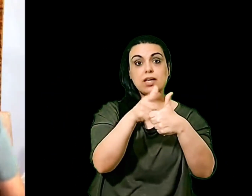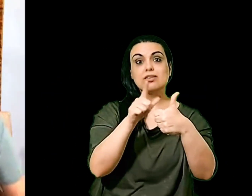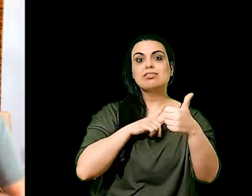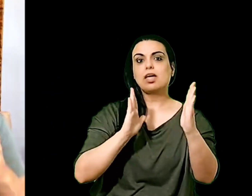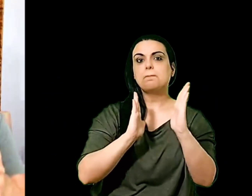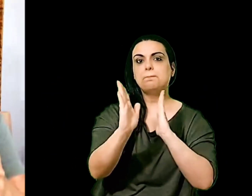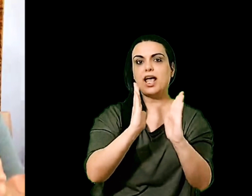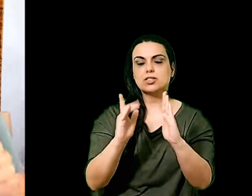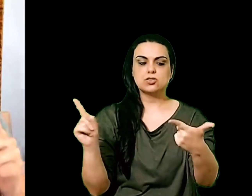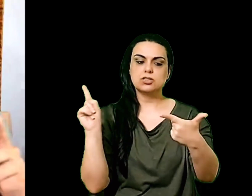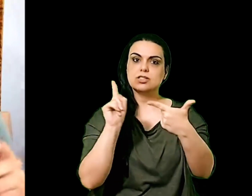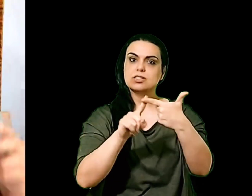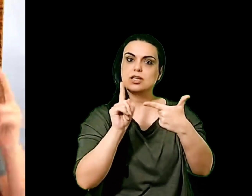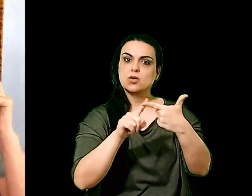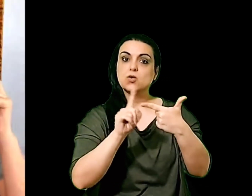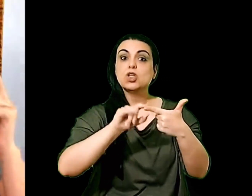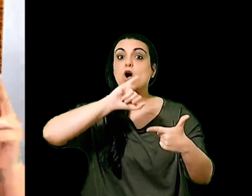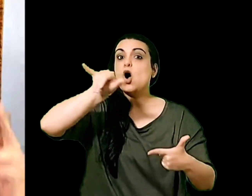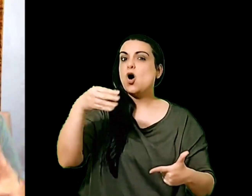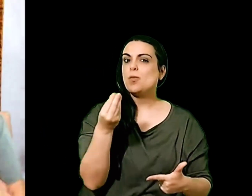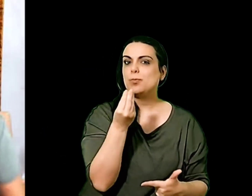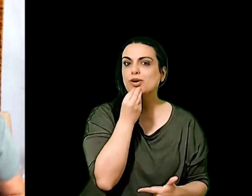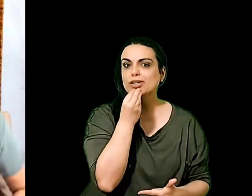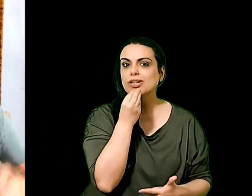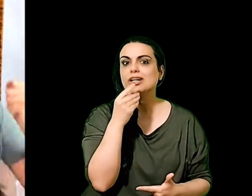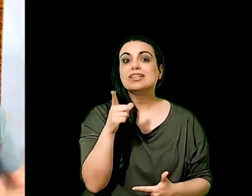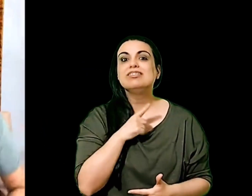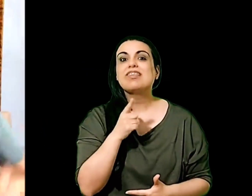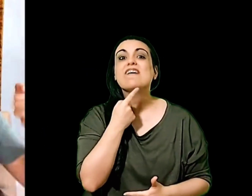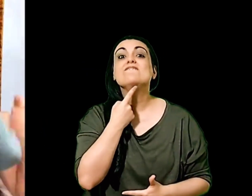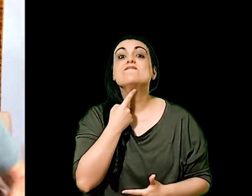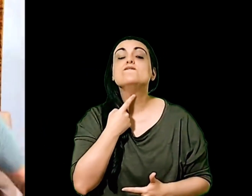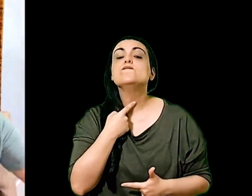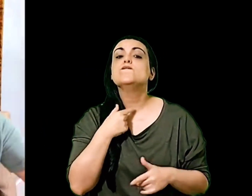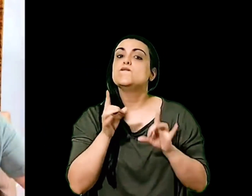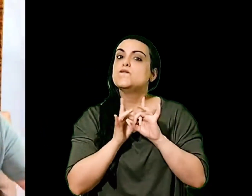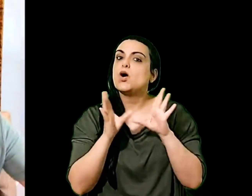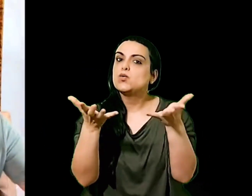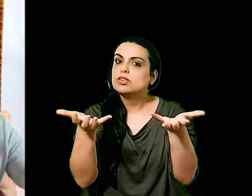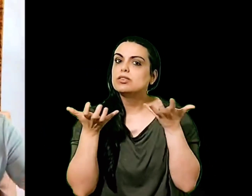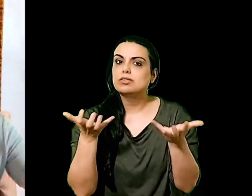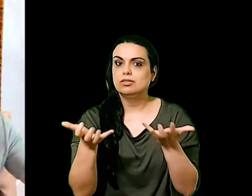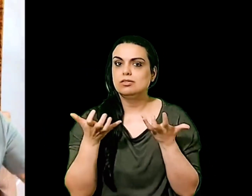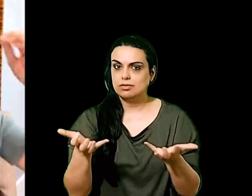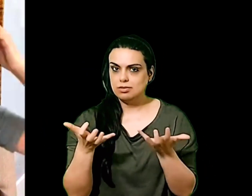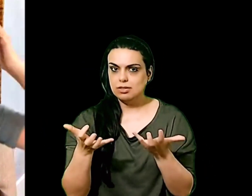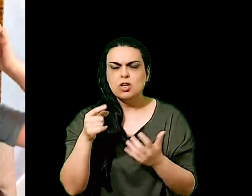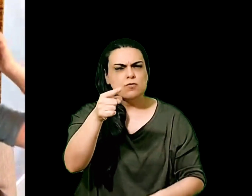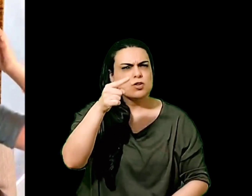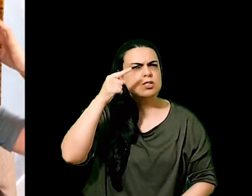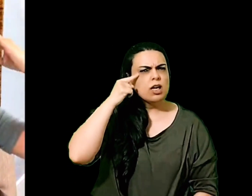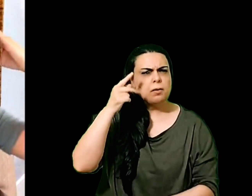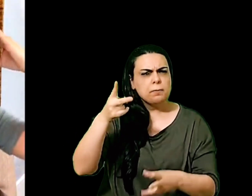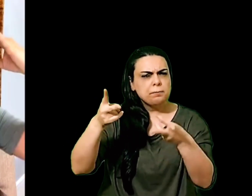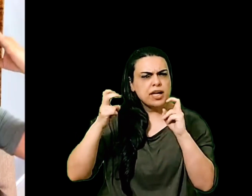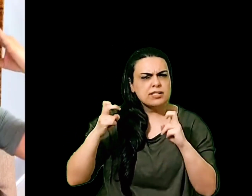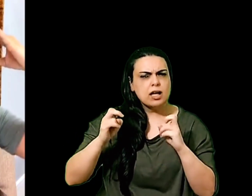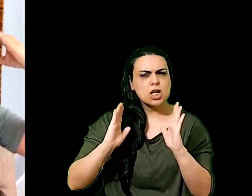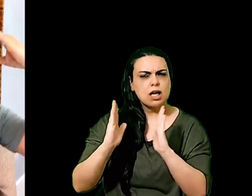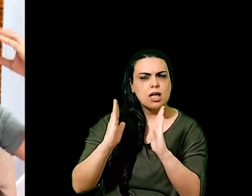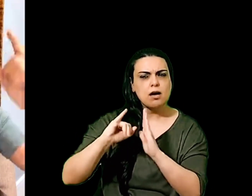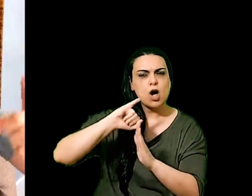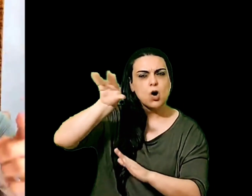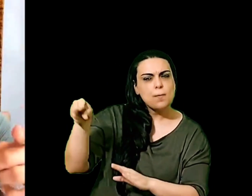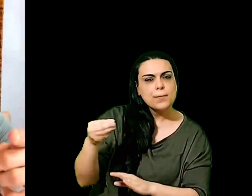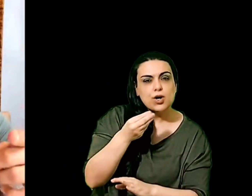a oportunidade. Primeiro, tem prazo. Segundo, oportunidade é para quem tem disposição. Depois que você